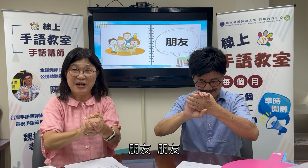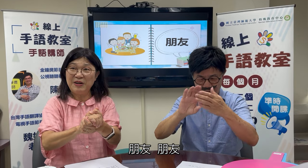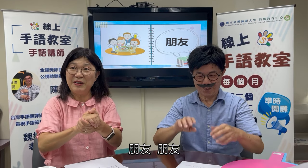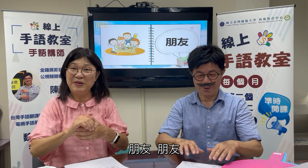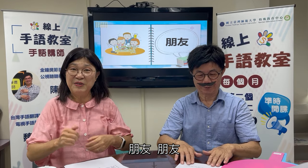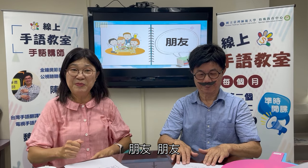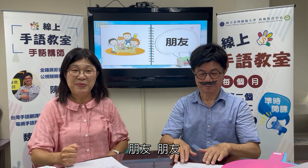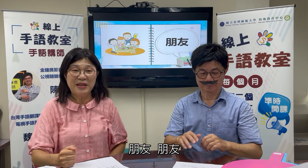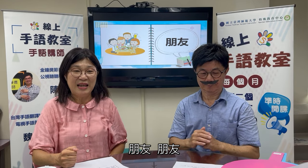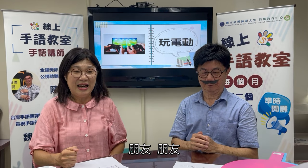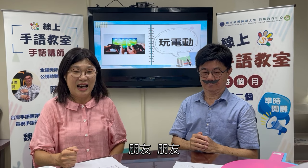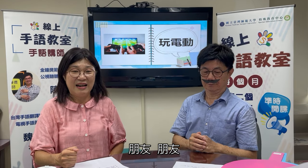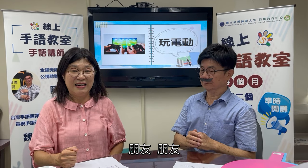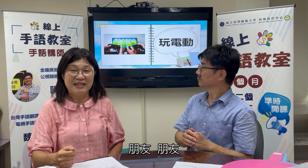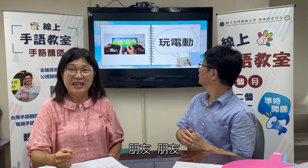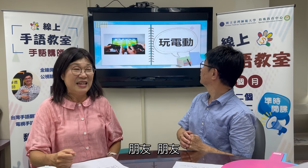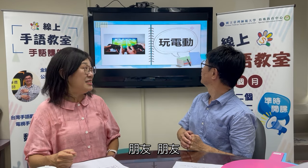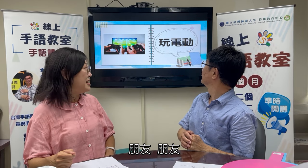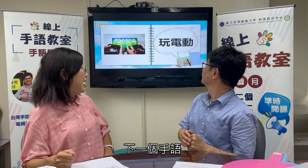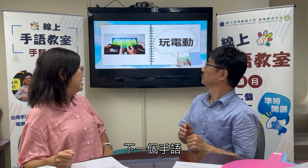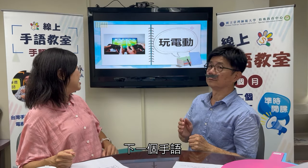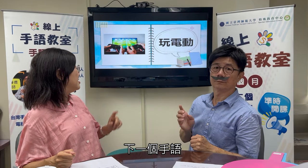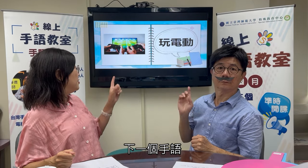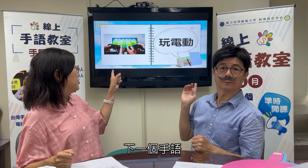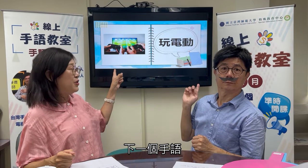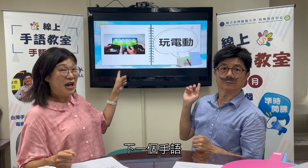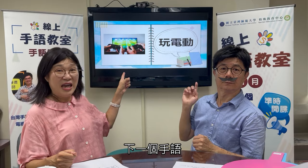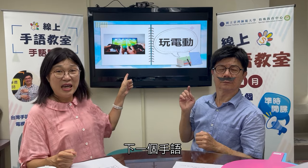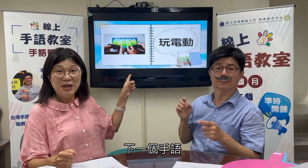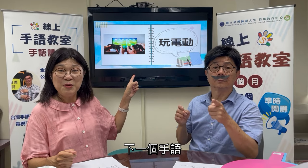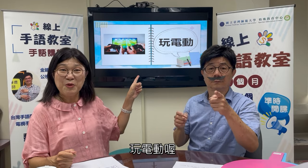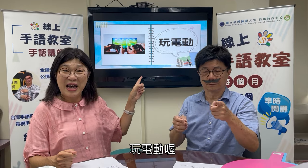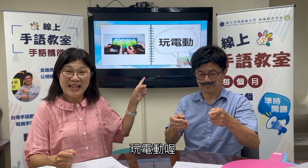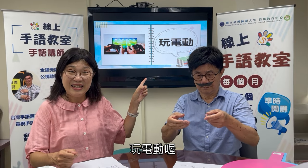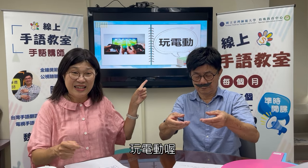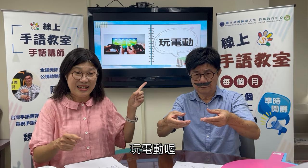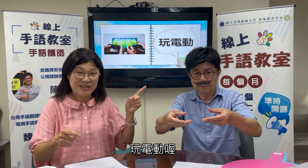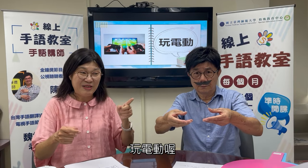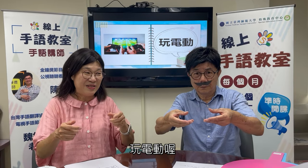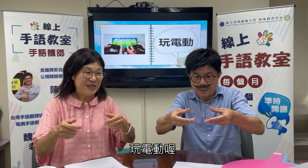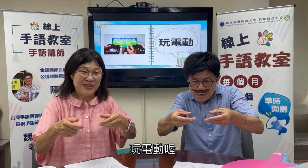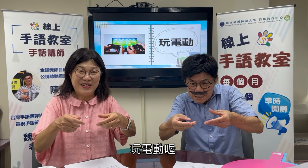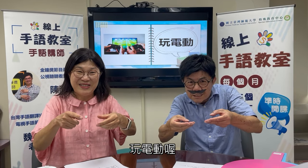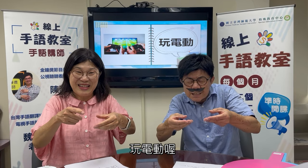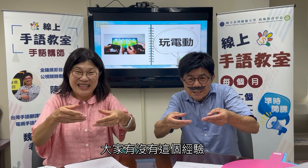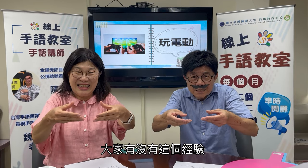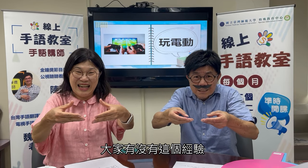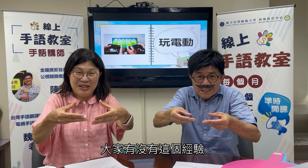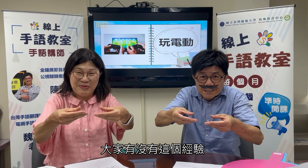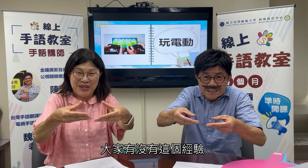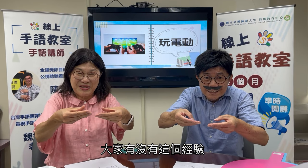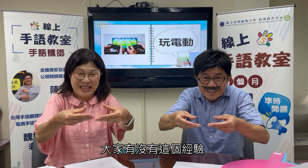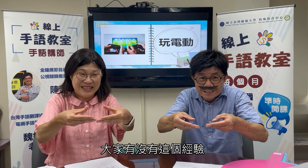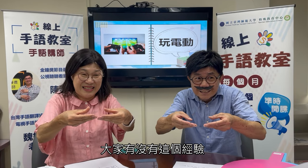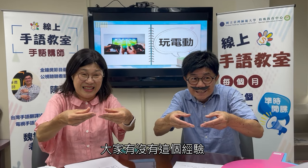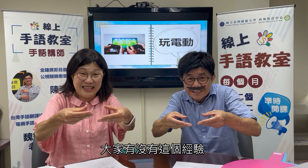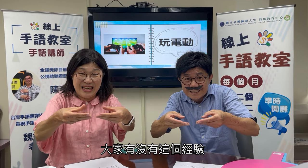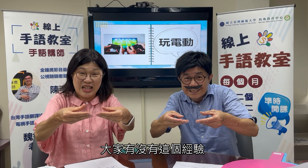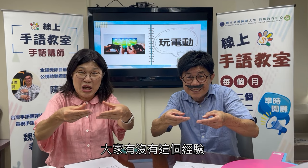友。好，下一个手语，玩电动哦，大家有没有这个经验？